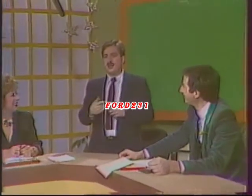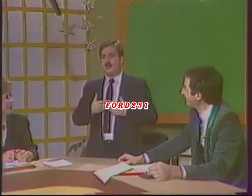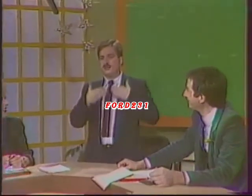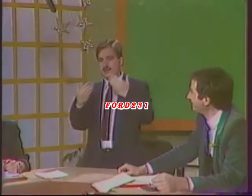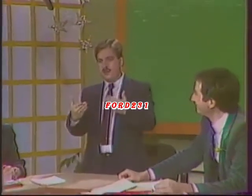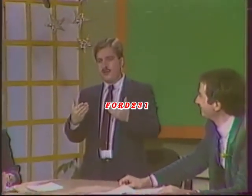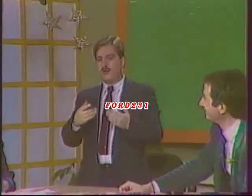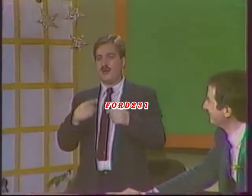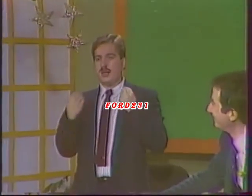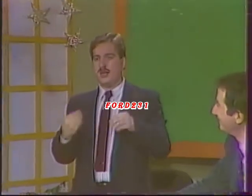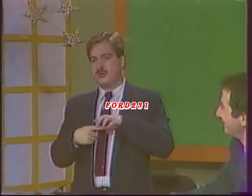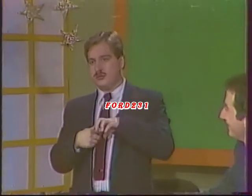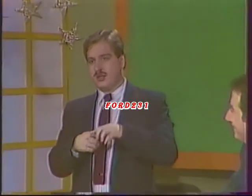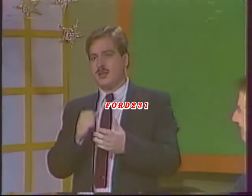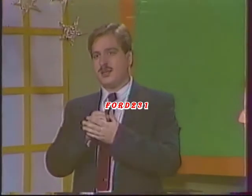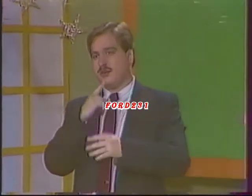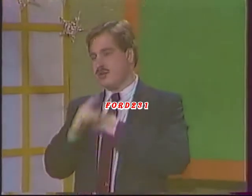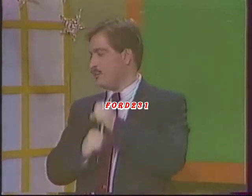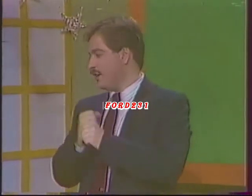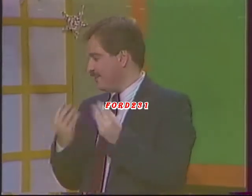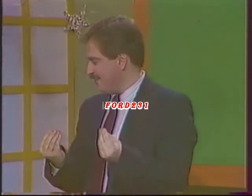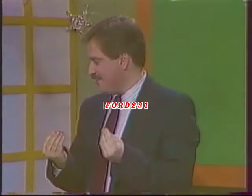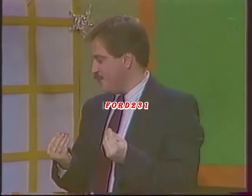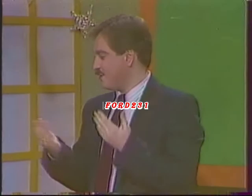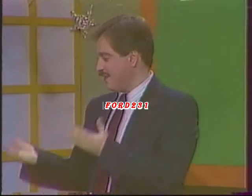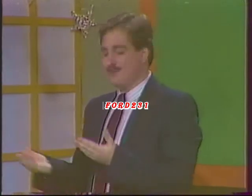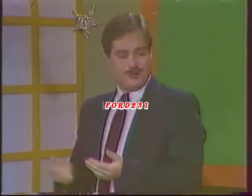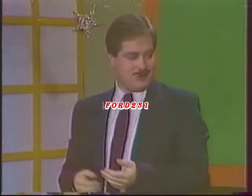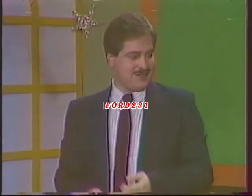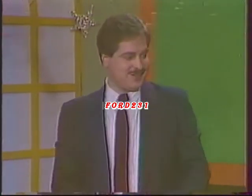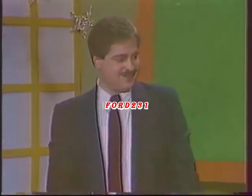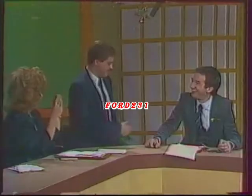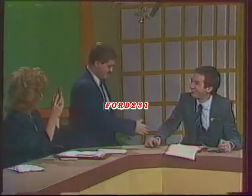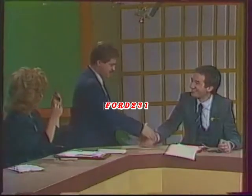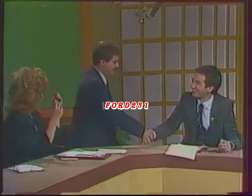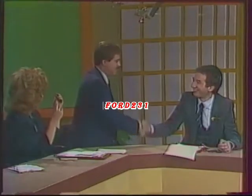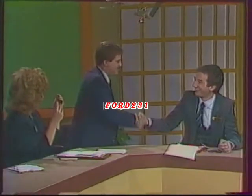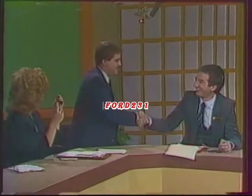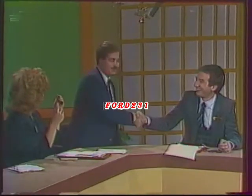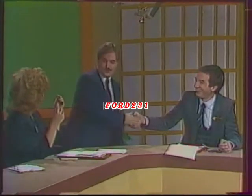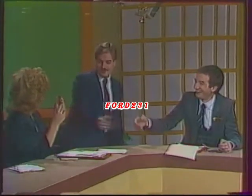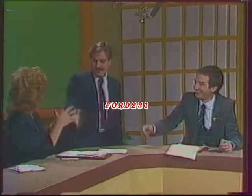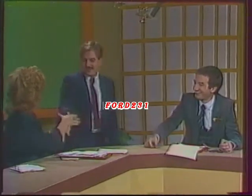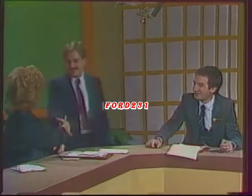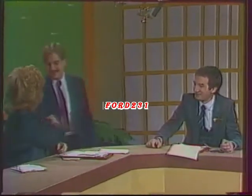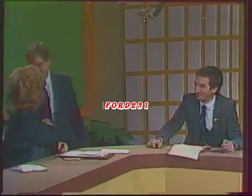τους ευχηθώ καλά Χριστούγεννα και χρόνια πολλά. Όπως έκανε πολύ σωστά και σας. Ευχαριστούμε πάρα πολύ. Ευχαριστούμε.